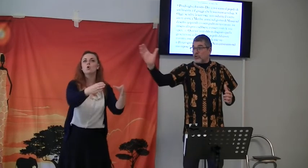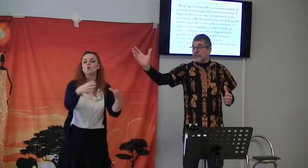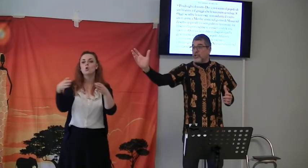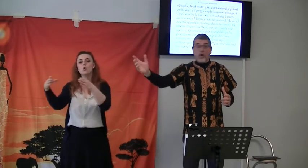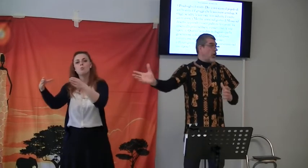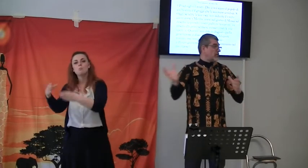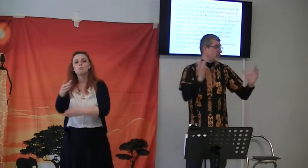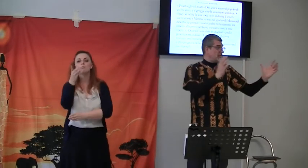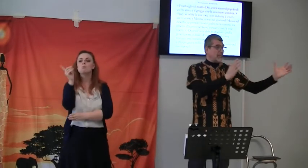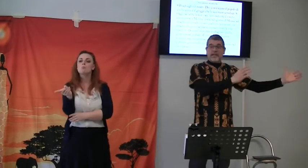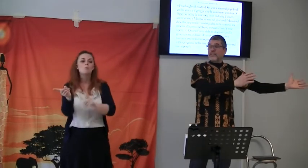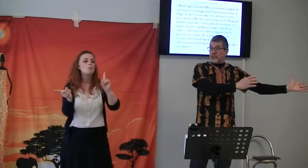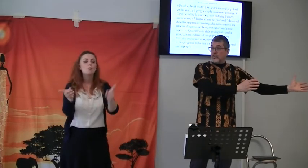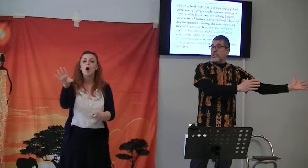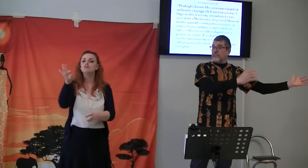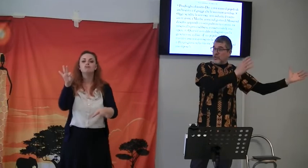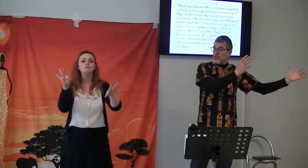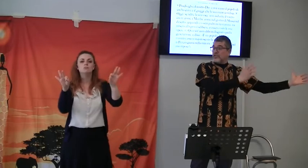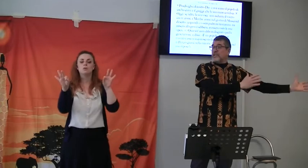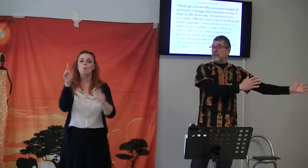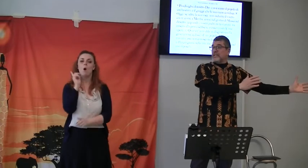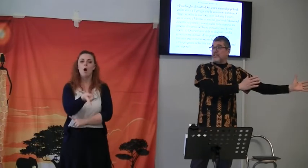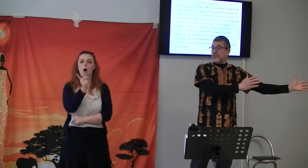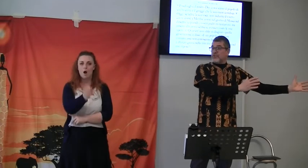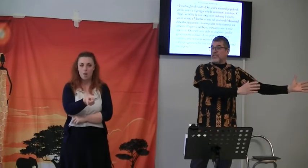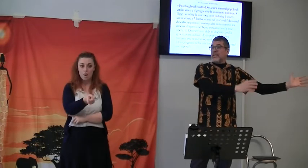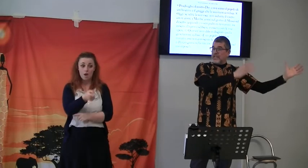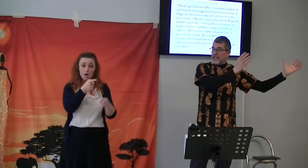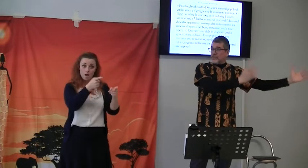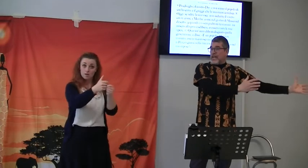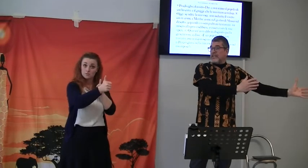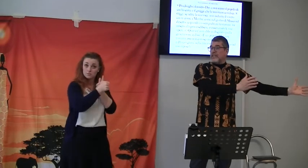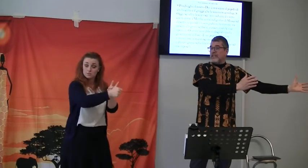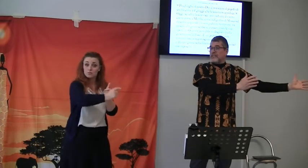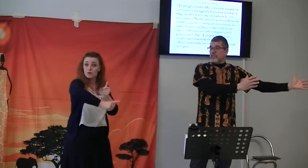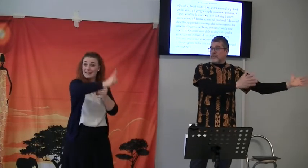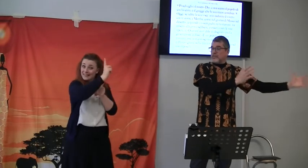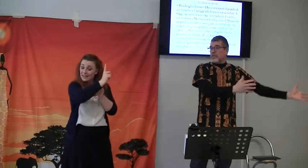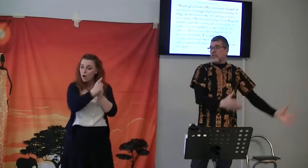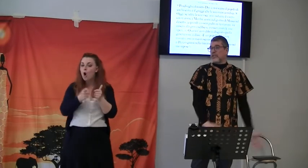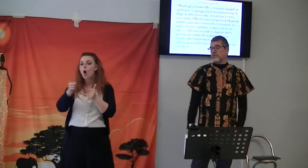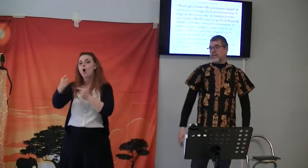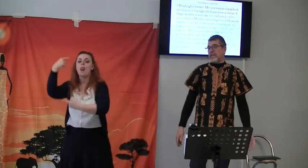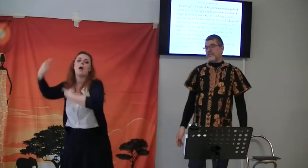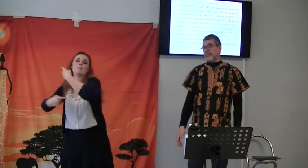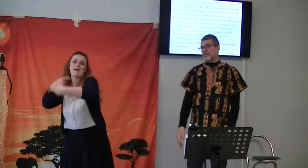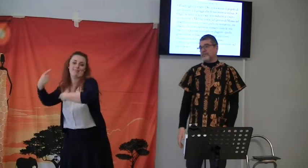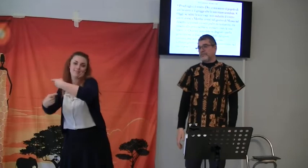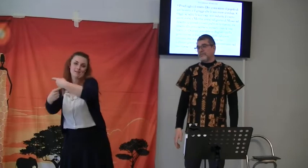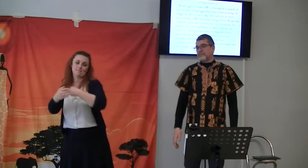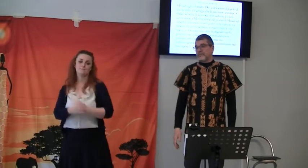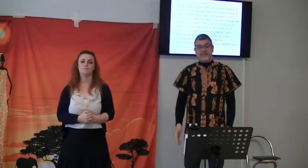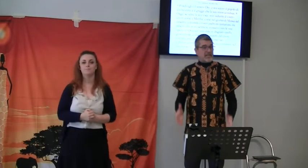non adorano Dio, o dalla parte di coloro che vogliono seguire Gesù e adorare Dio per quello che Lui è e ha